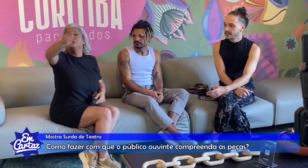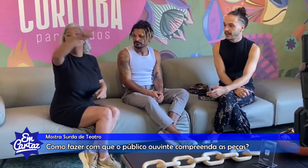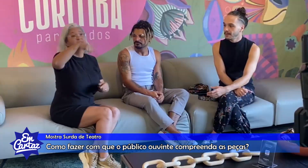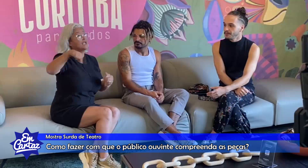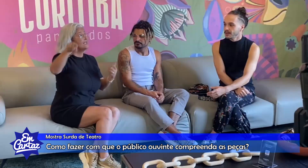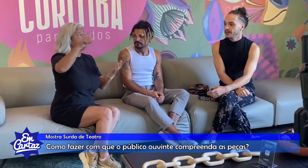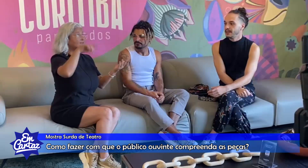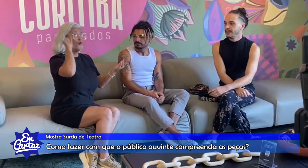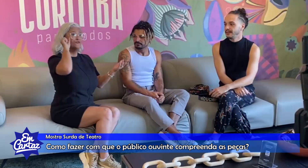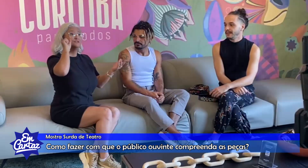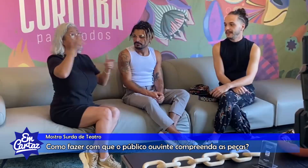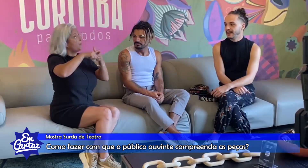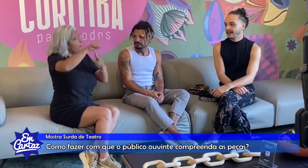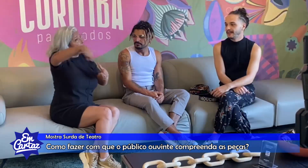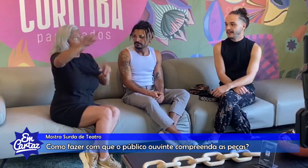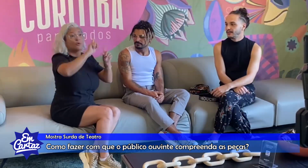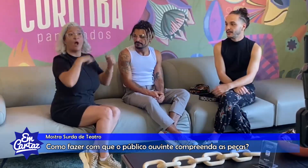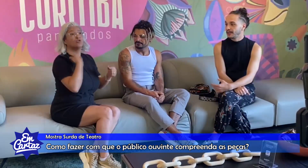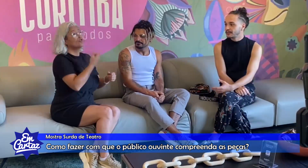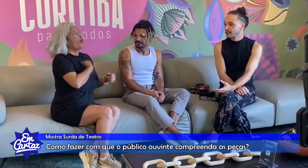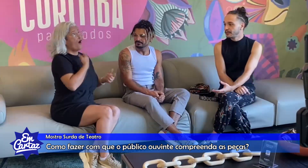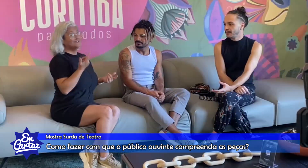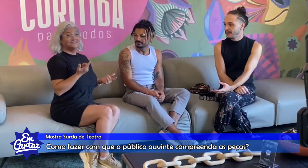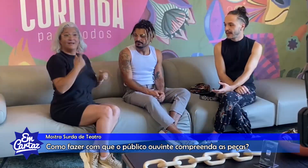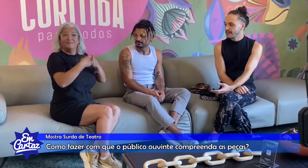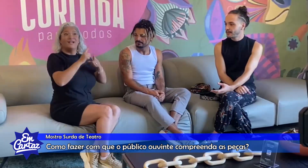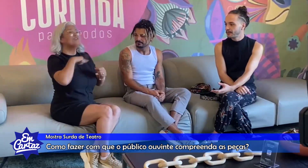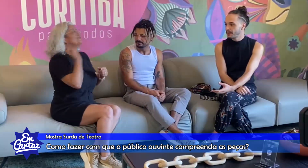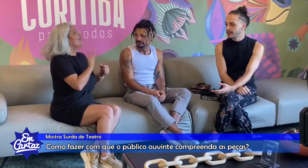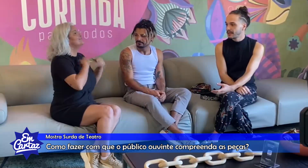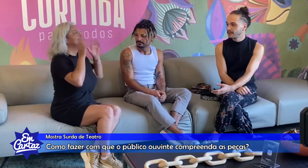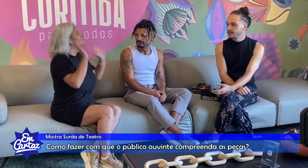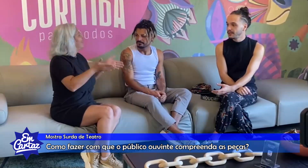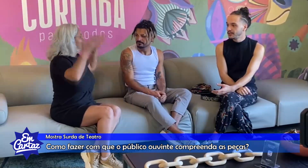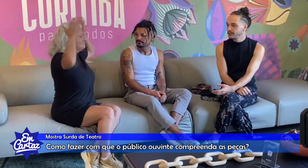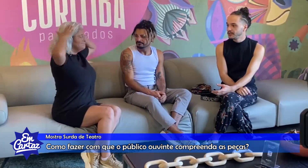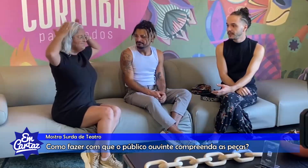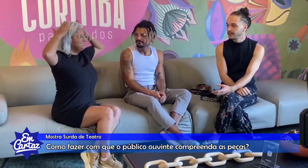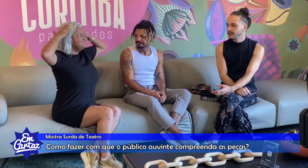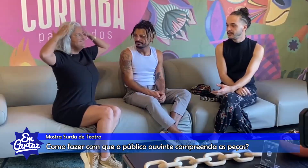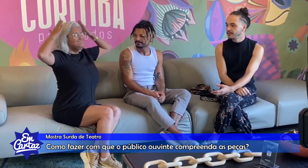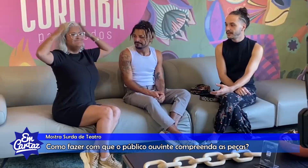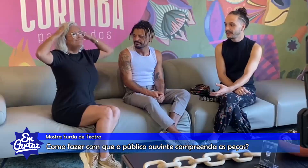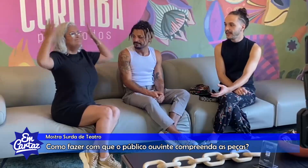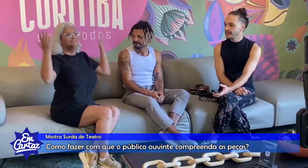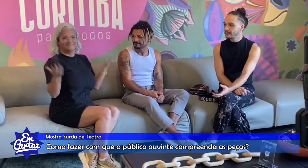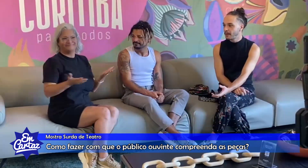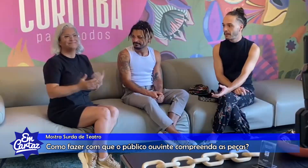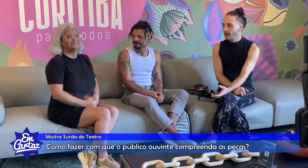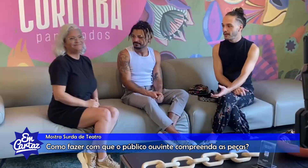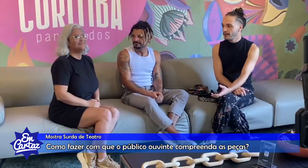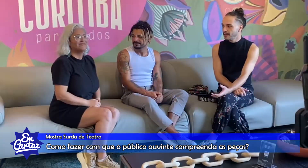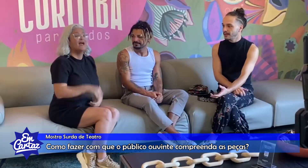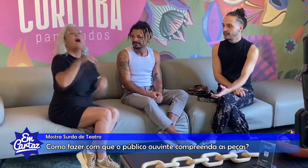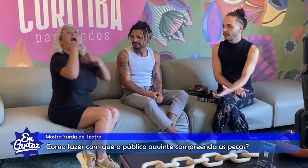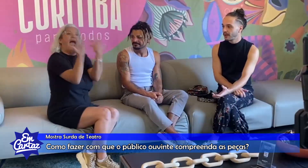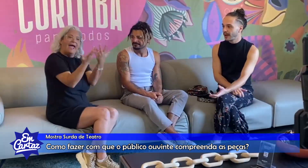né? E o teatro surdo também traz essa provocação no sentido de inverter esse papel e de colocar as